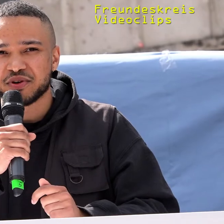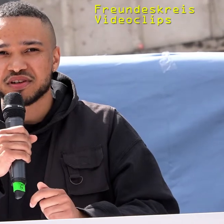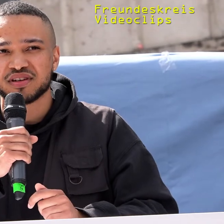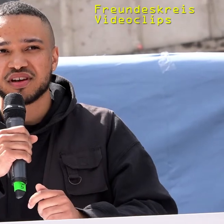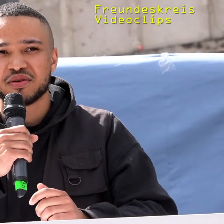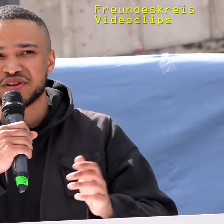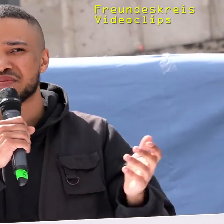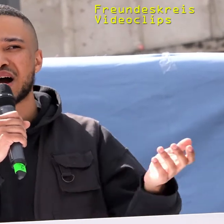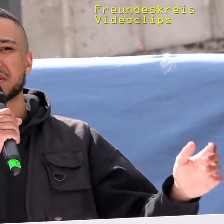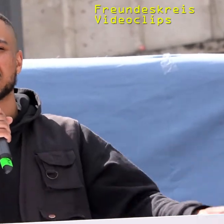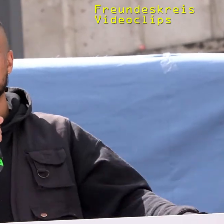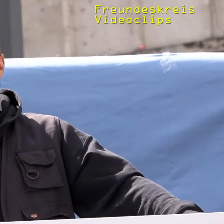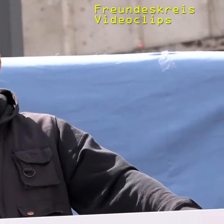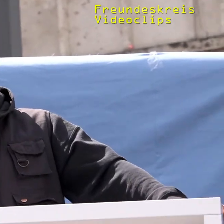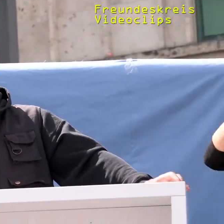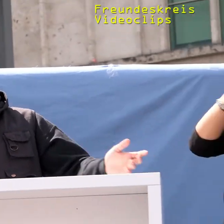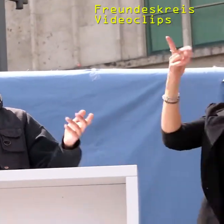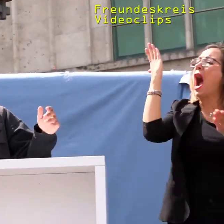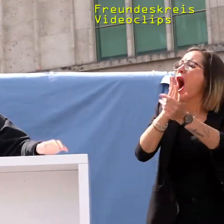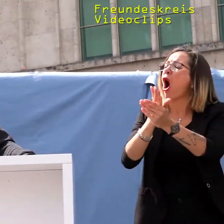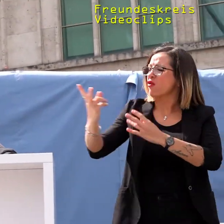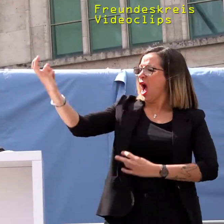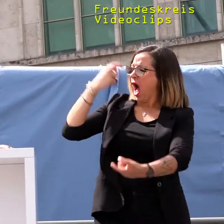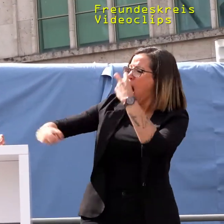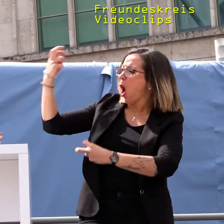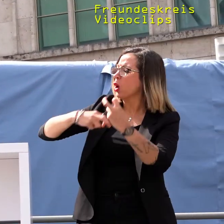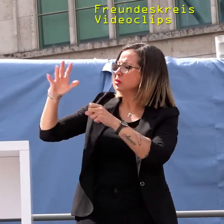und auszubeuten, mit einem Aber beginnen?